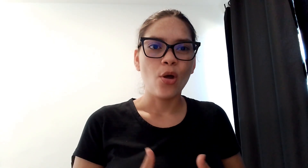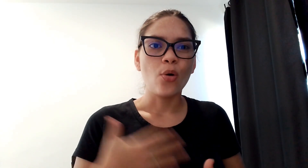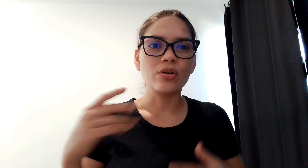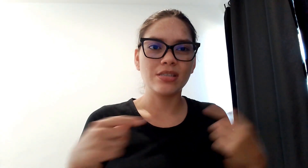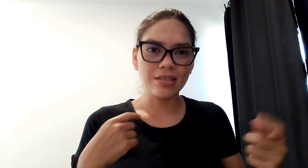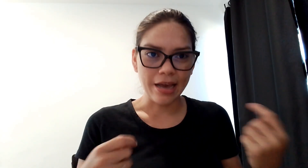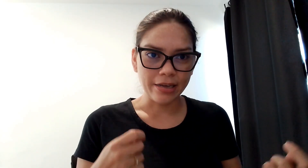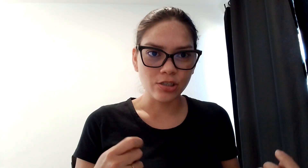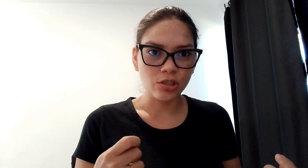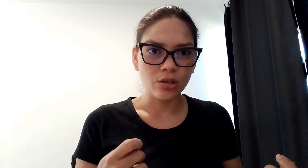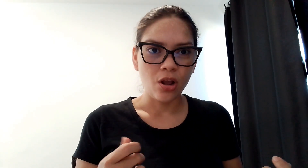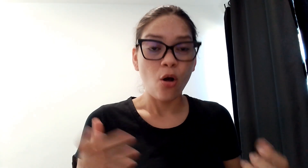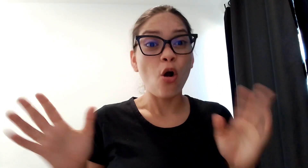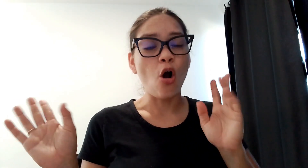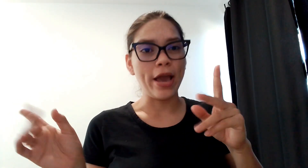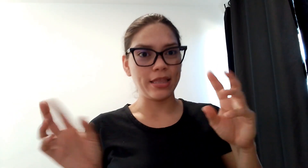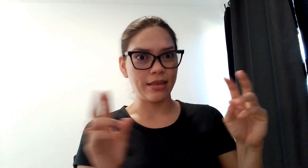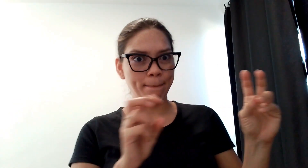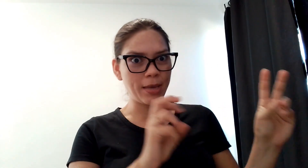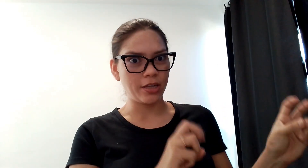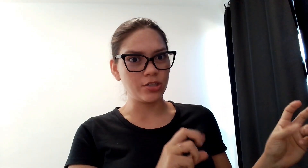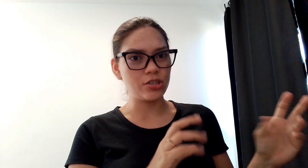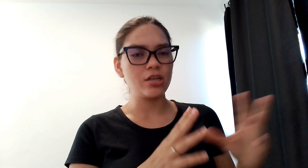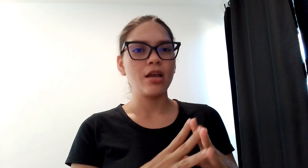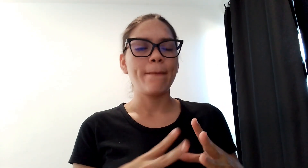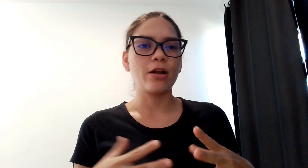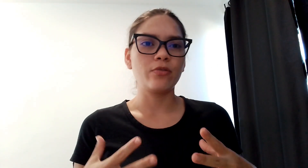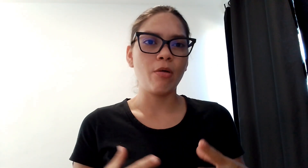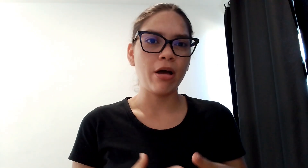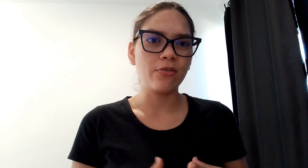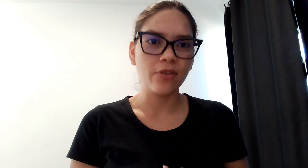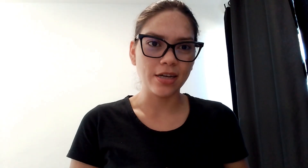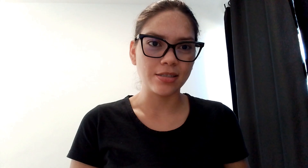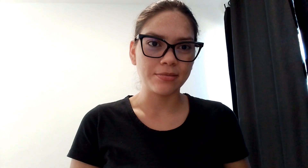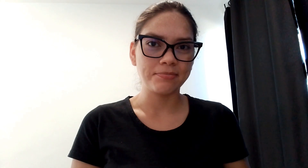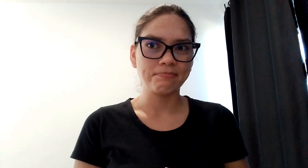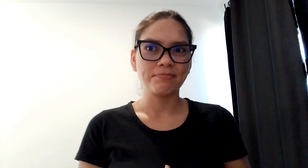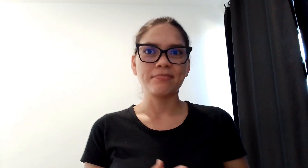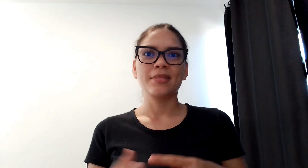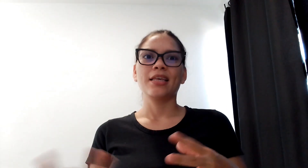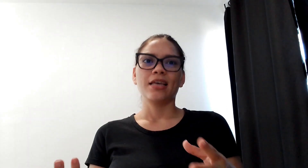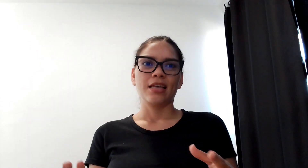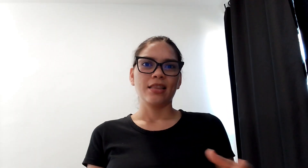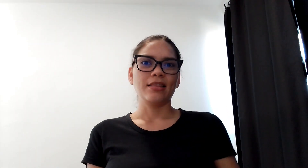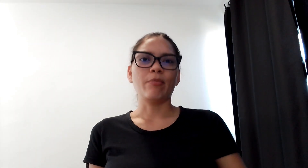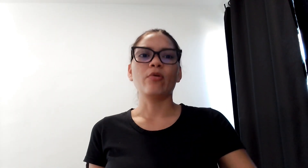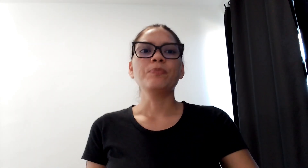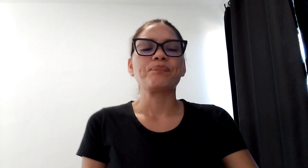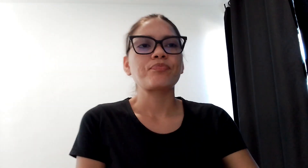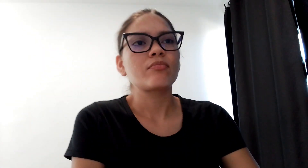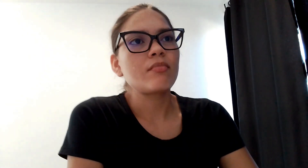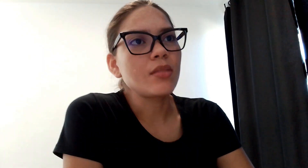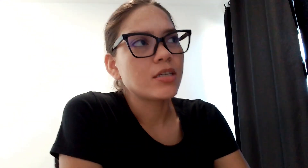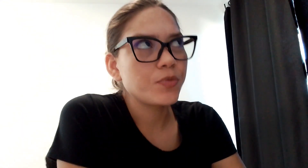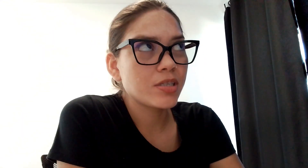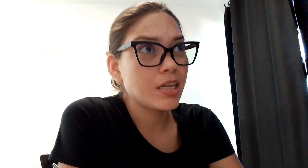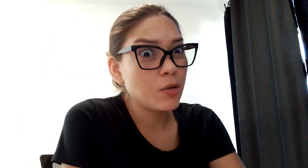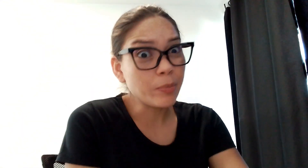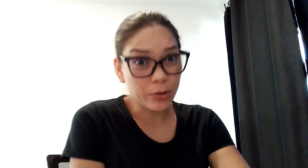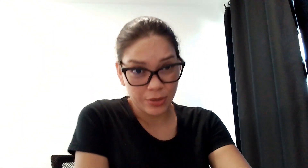os sinais corretamente para formar a frase. Tá bom? Se fosse na língua